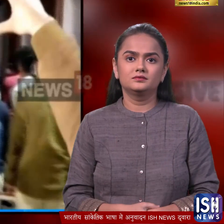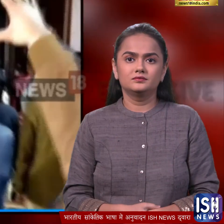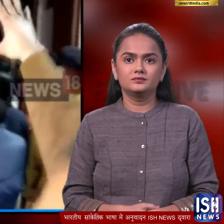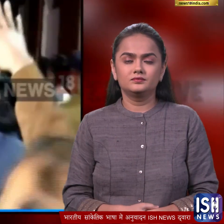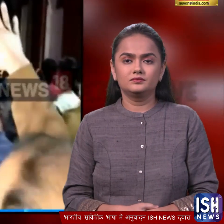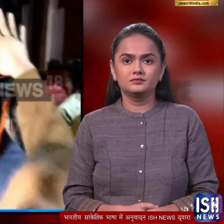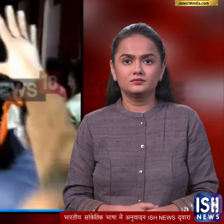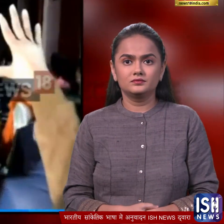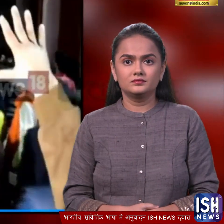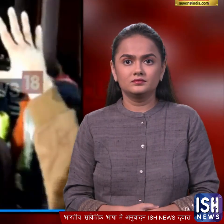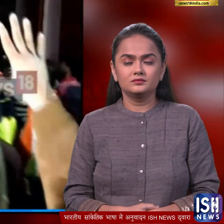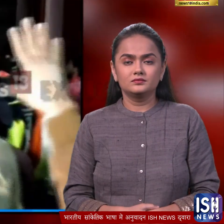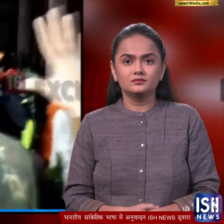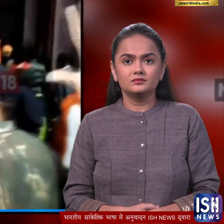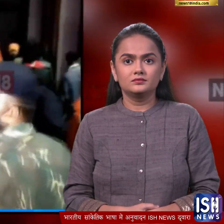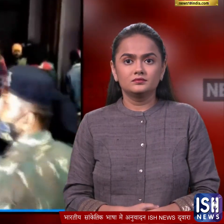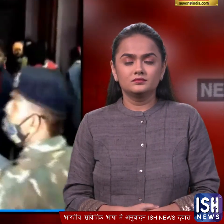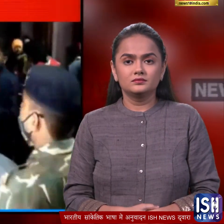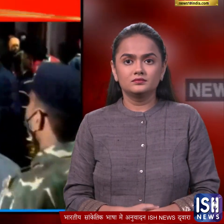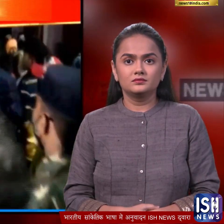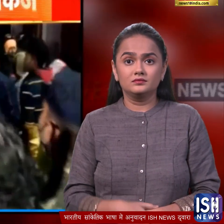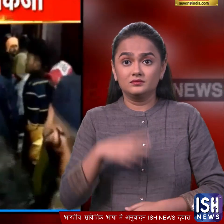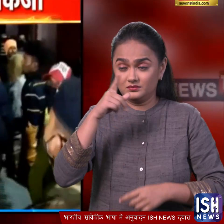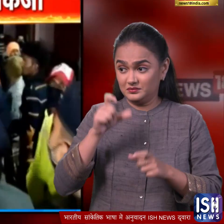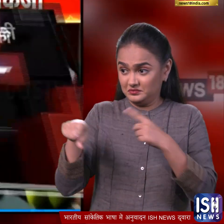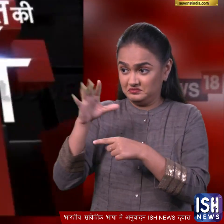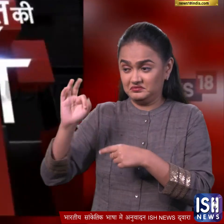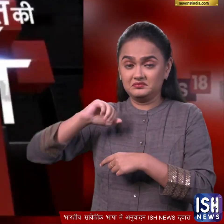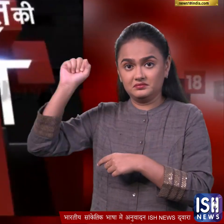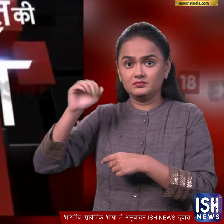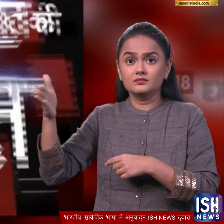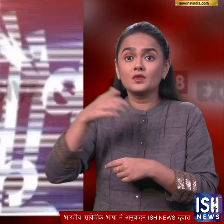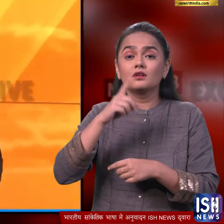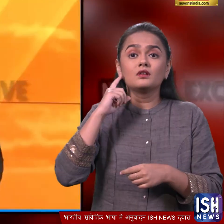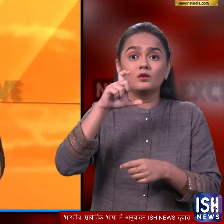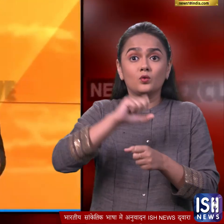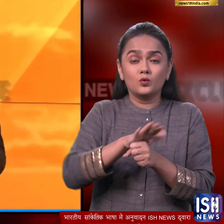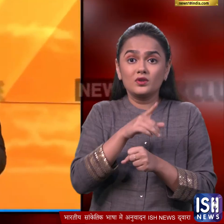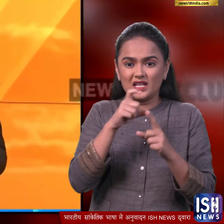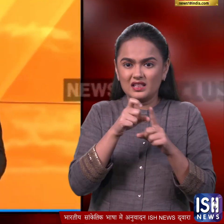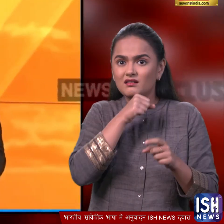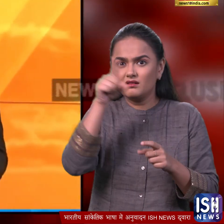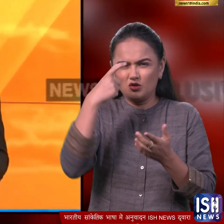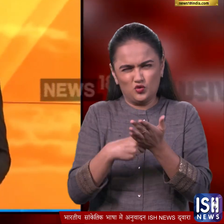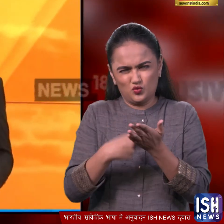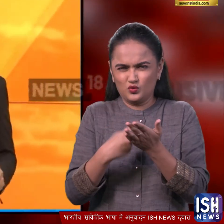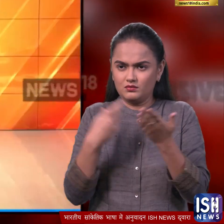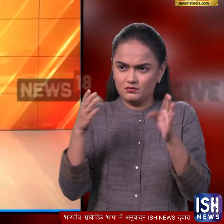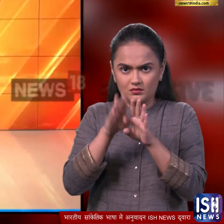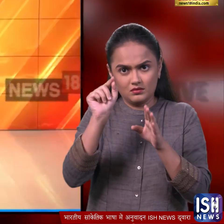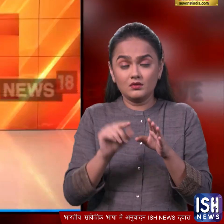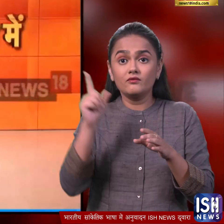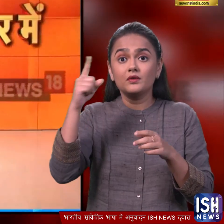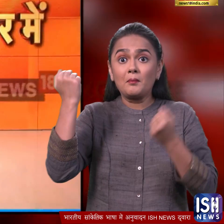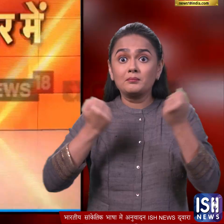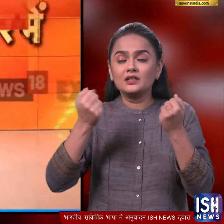यहाँ पर मौजूद है, लगातार जो है वो नारेबाजी कर रहे हैं। कोरोना की वजह से दिल्ली में लगी पाबंदियों के बाद बसों